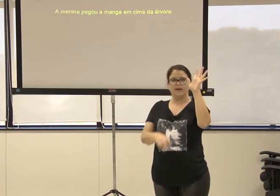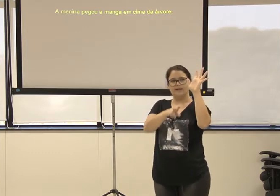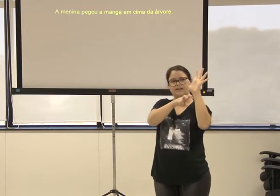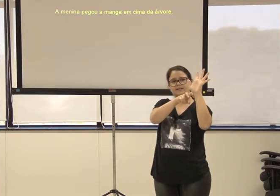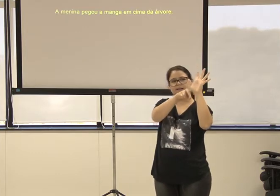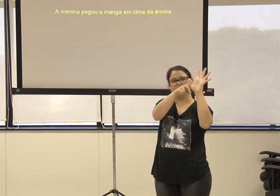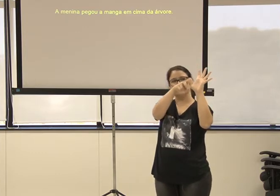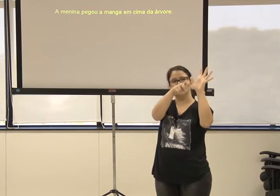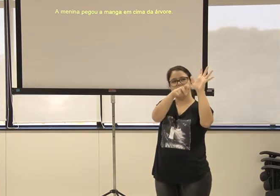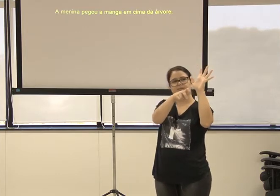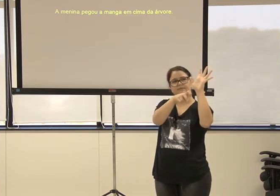Ainda senta.